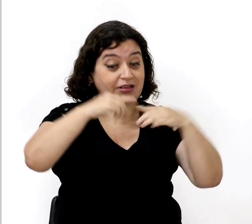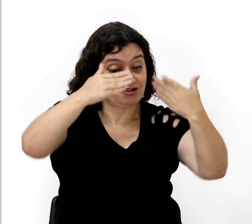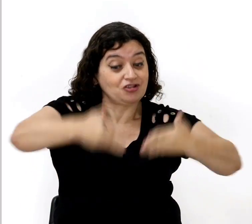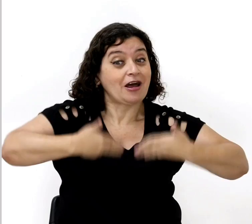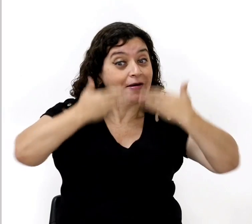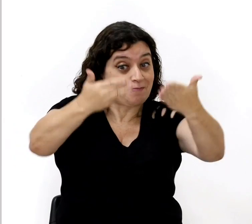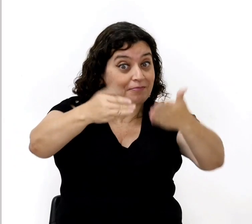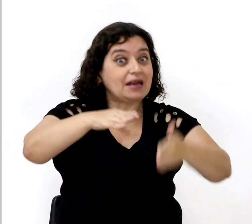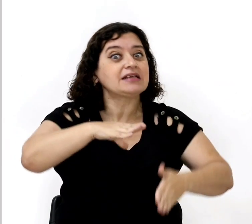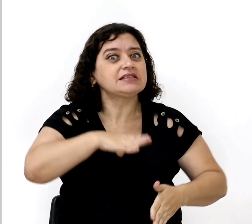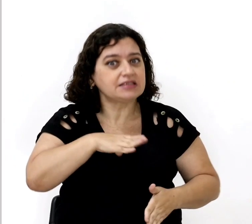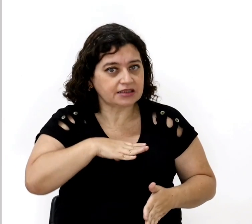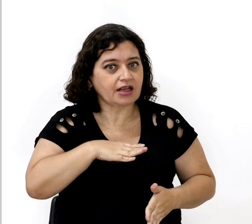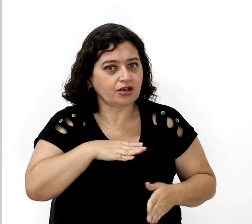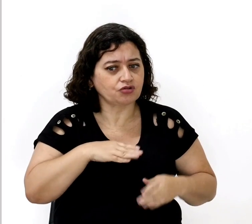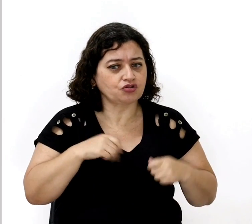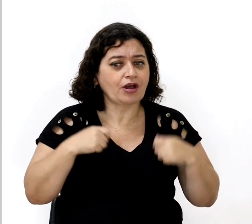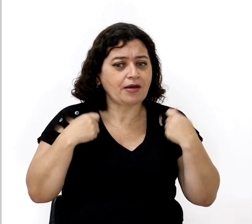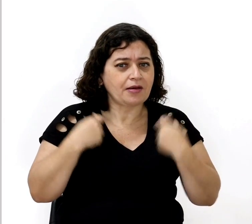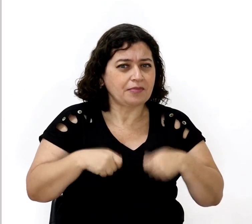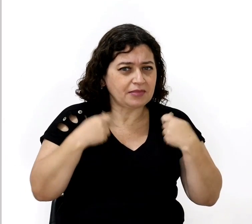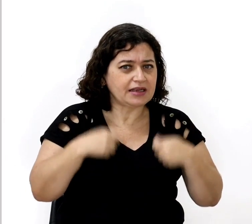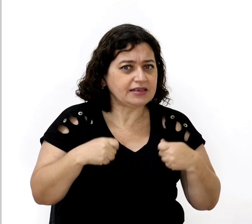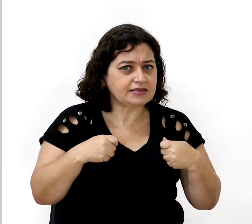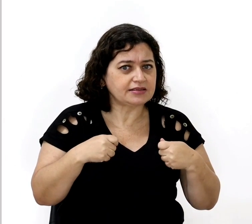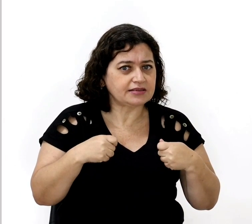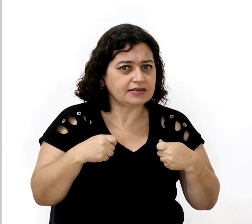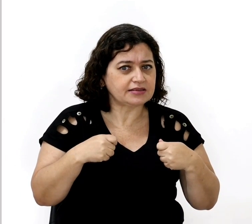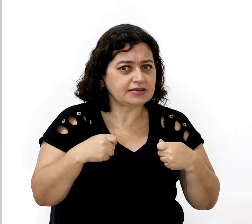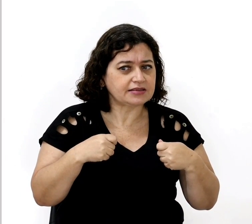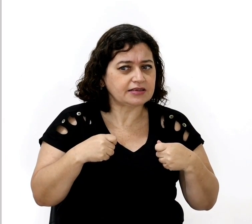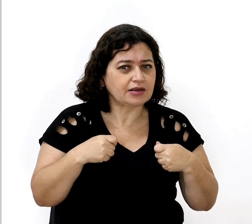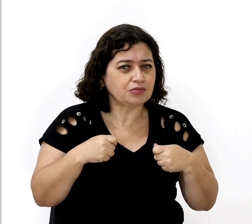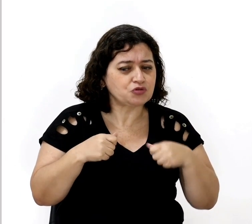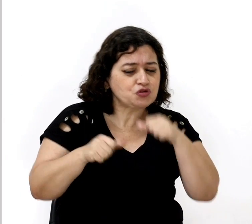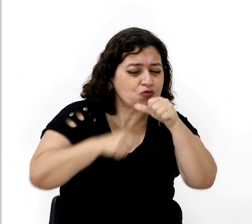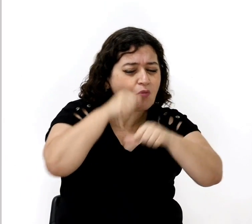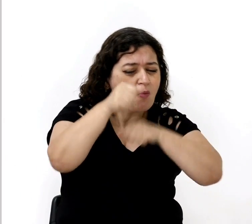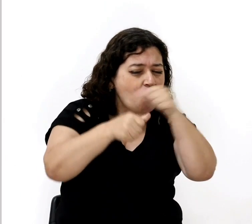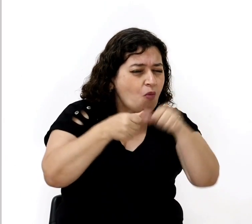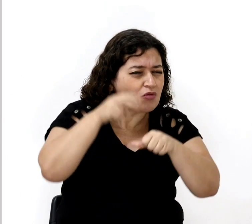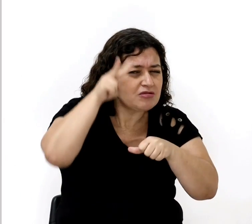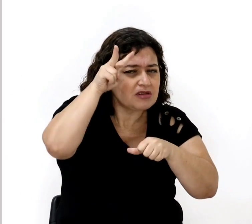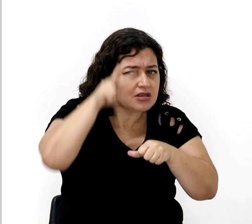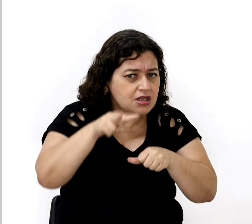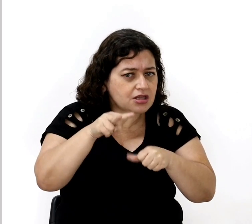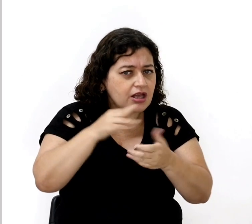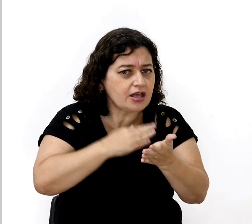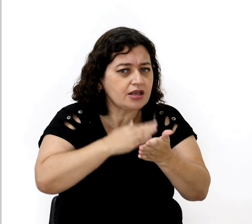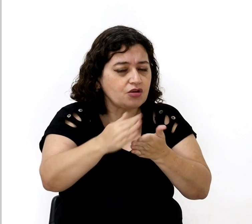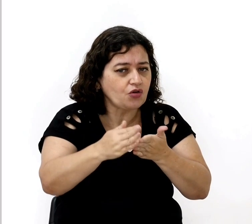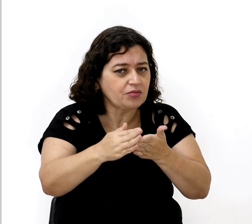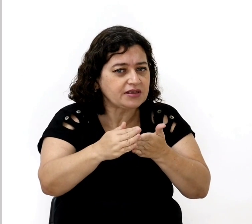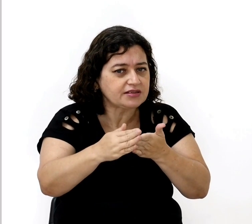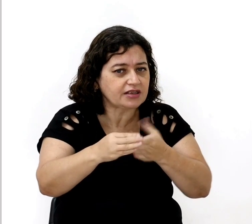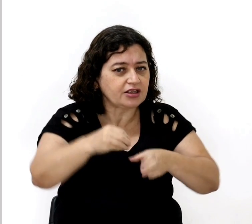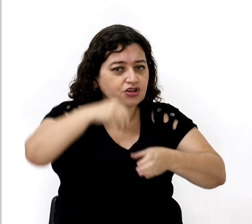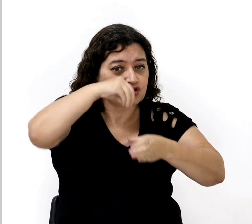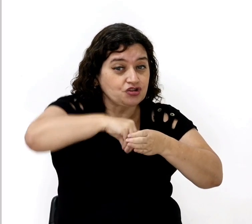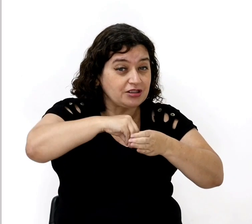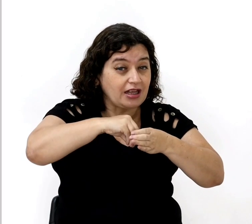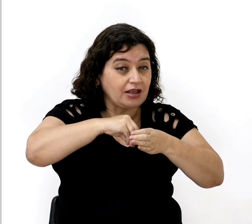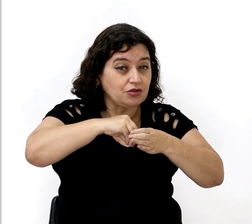a cidade, nós precisamos começar a inverter esse olhar e começar a olhar de